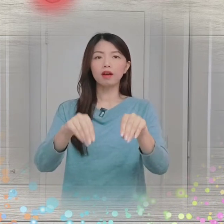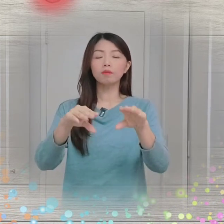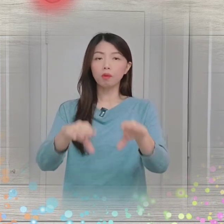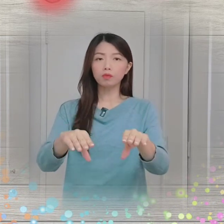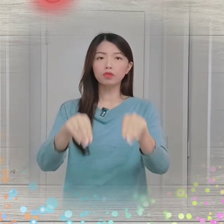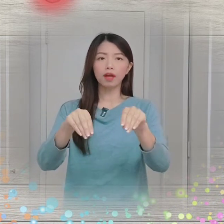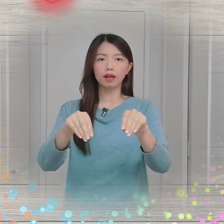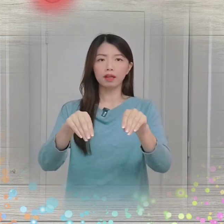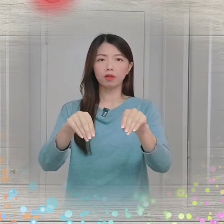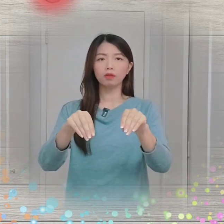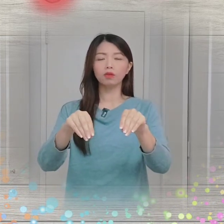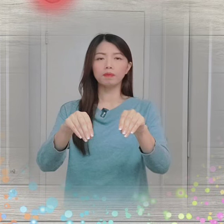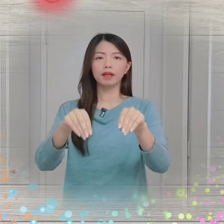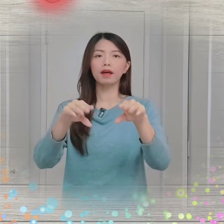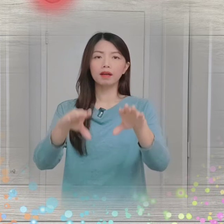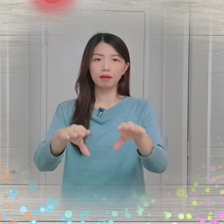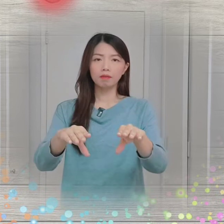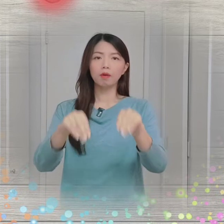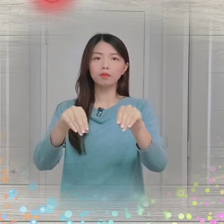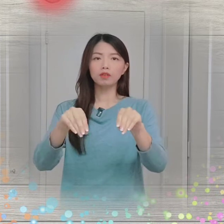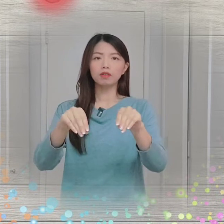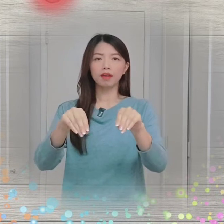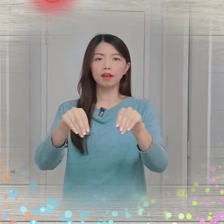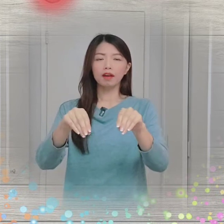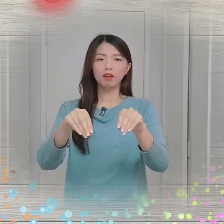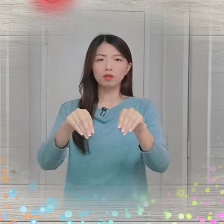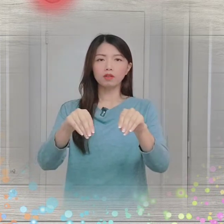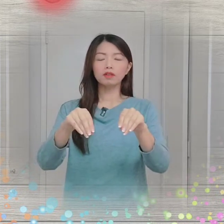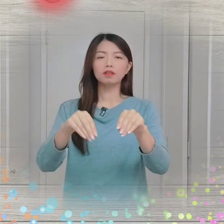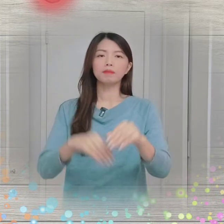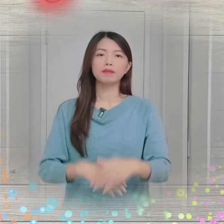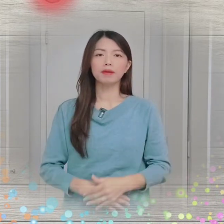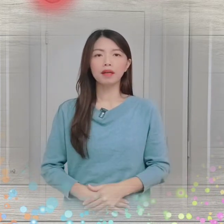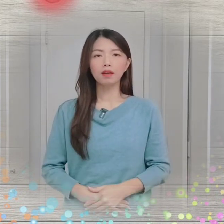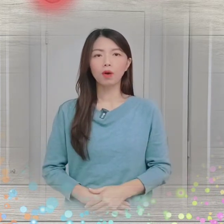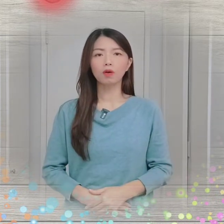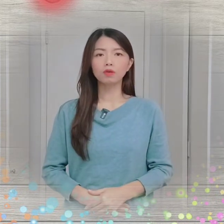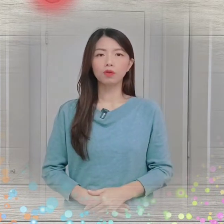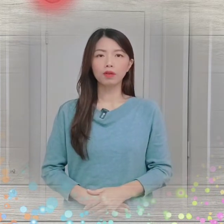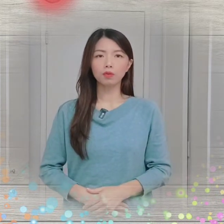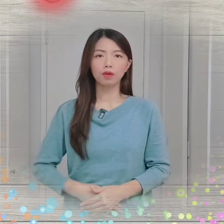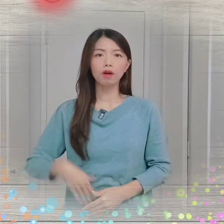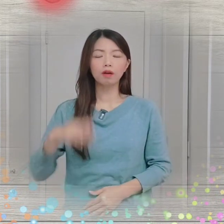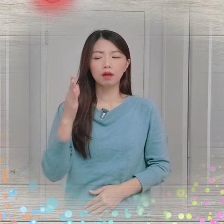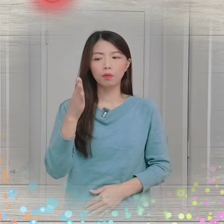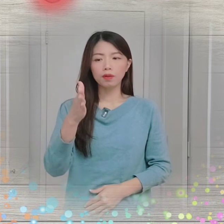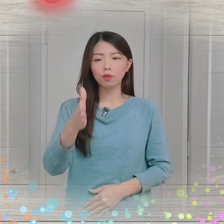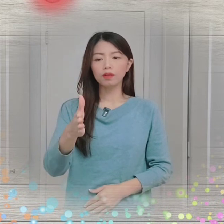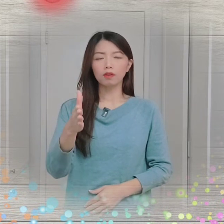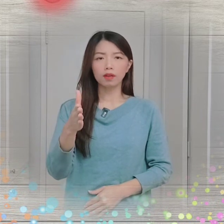뜻이 있는데요. 멈추다 이런 뜻도 됩니다. 멈췄네 여기서는 마지막에 과거 소어를 해줬고요.